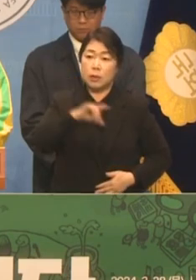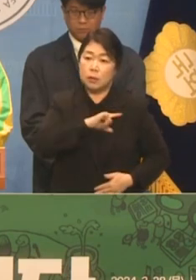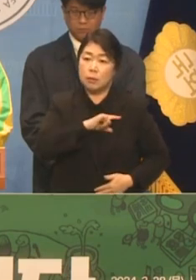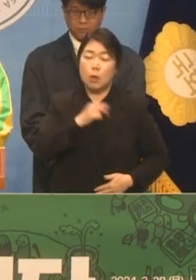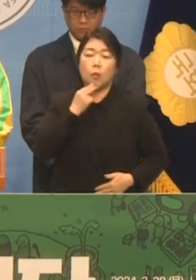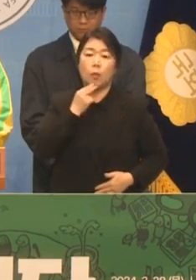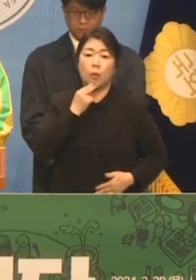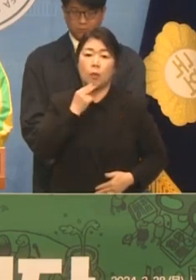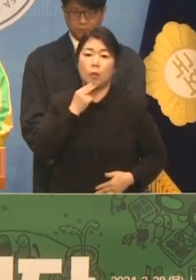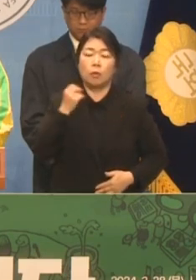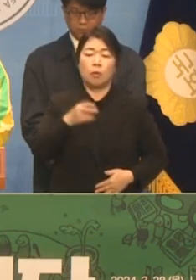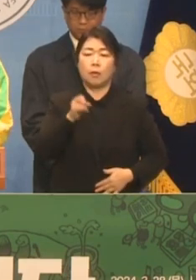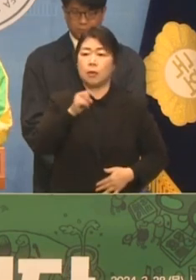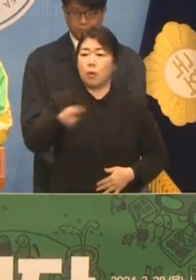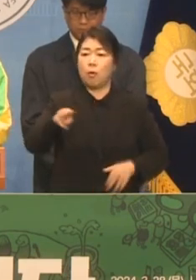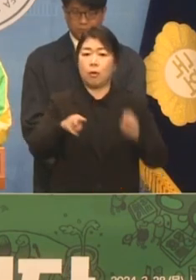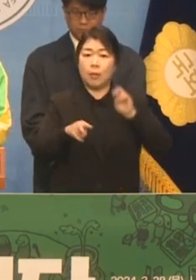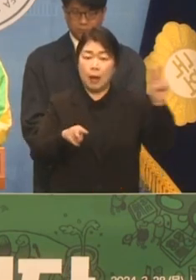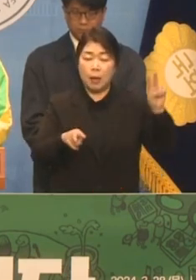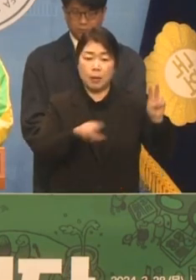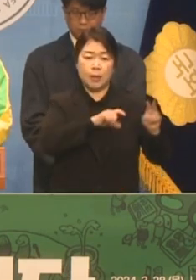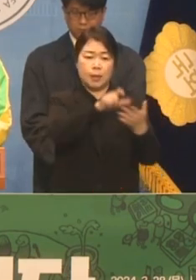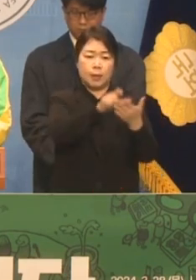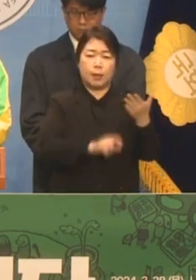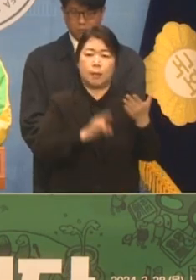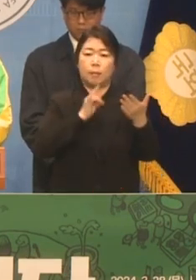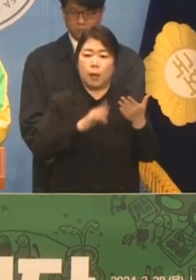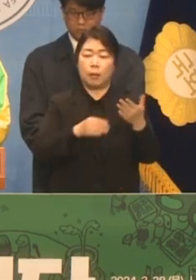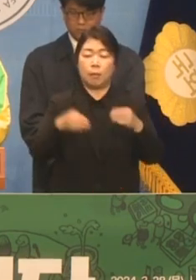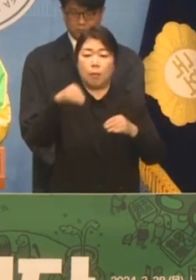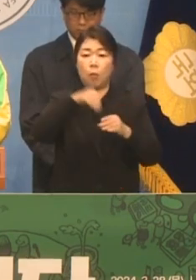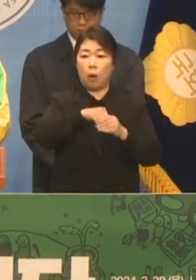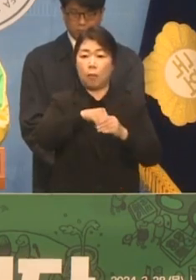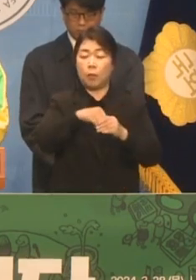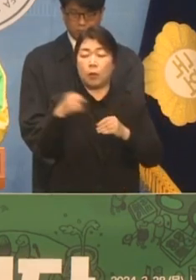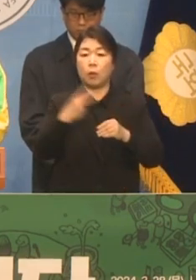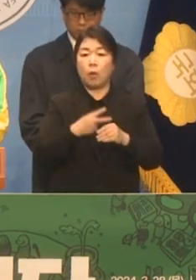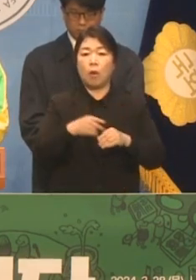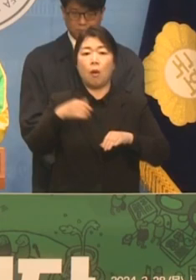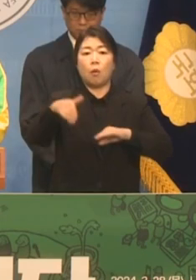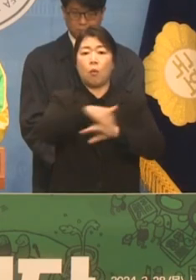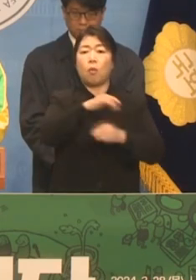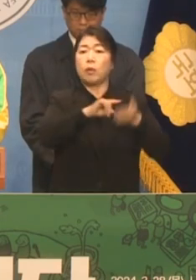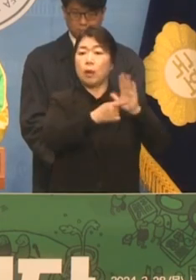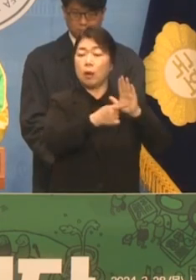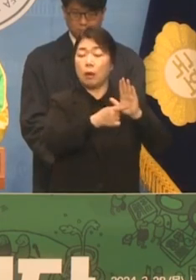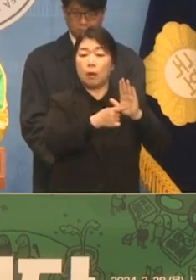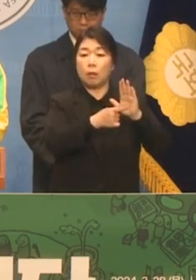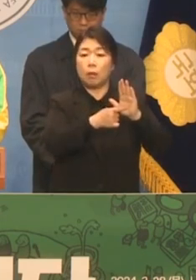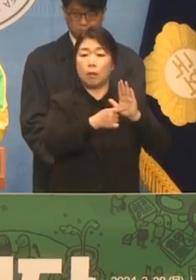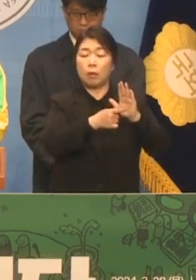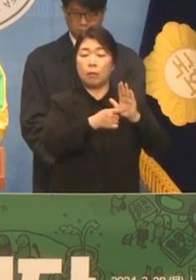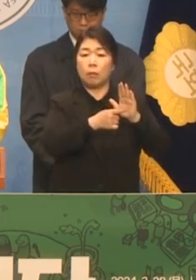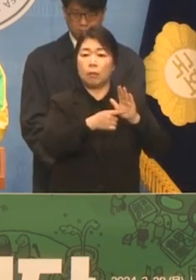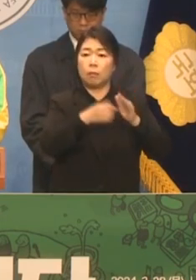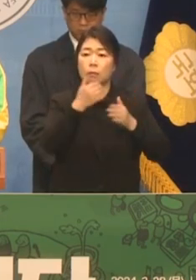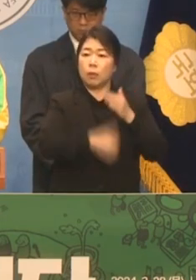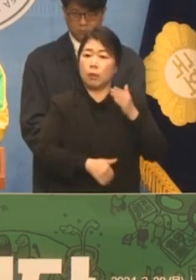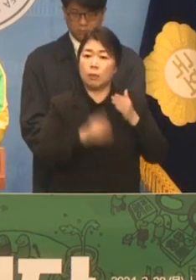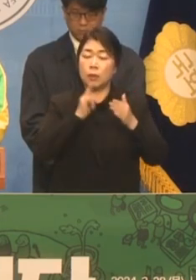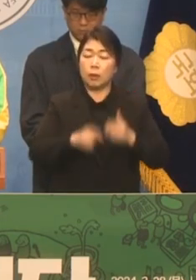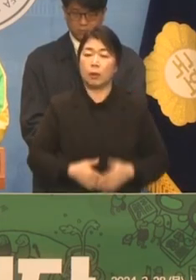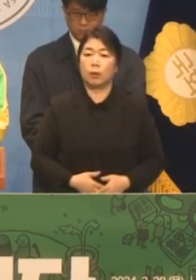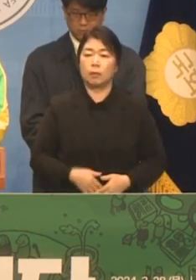보냈더라 정책이 빠져 있더라 이렇게 하면서 저한테 메시지가 왔습니다 실제 이상한 선거가 지금